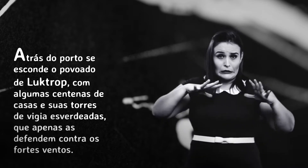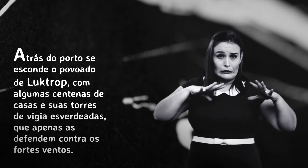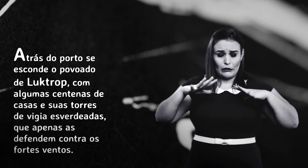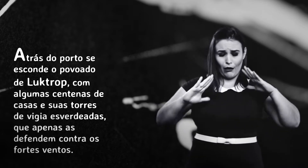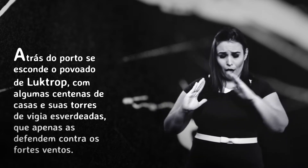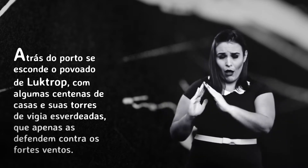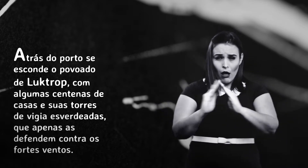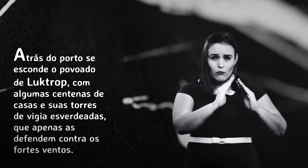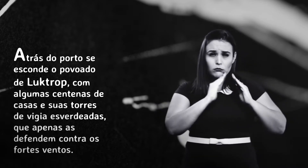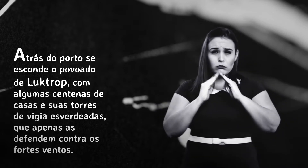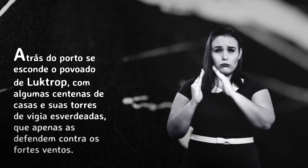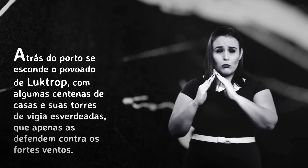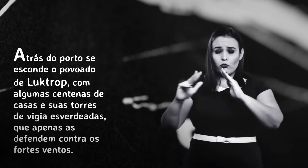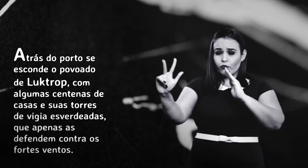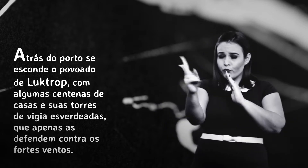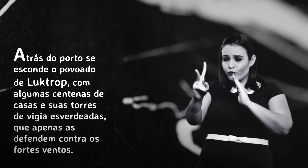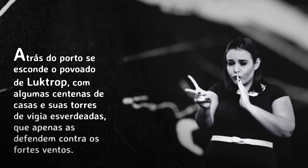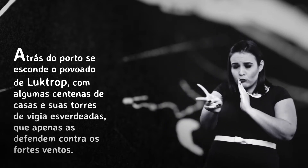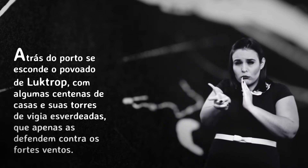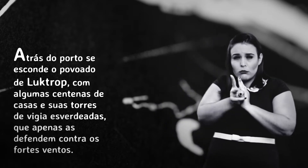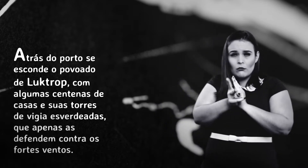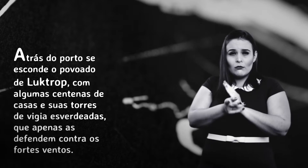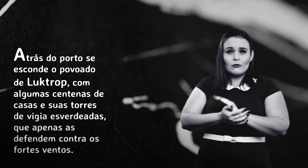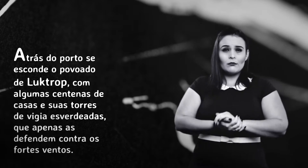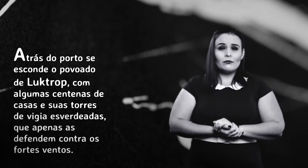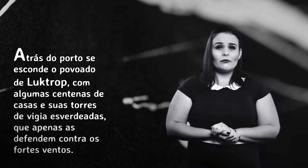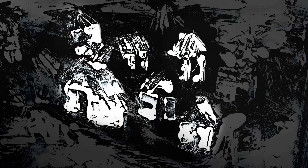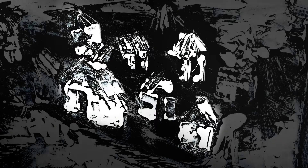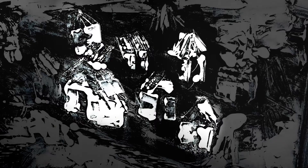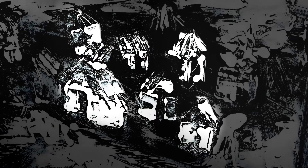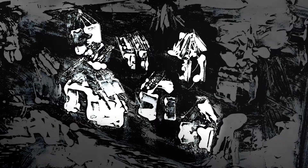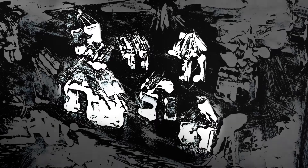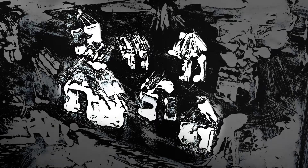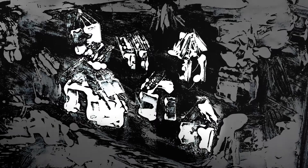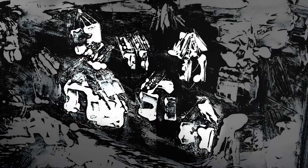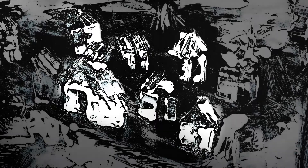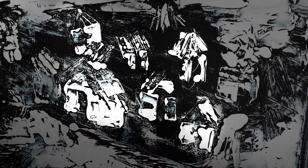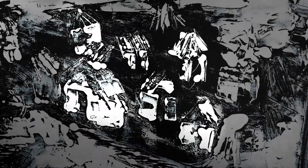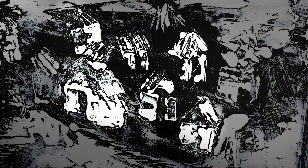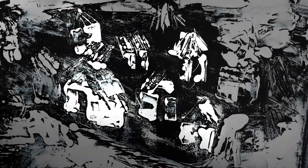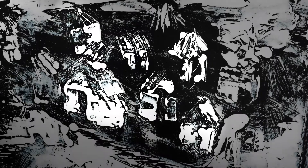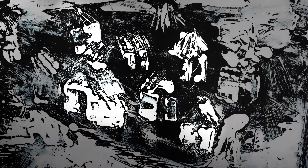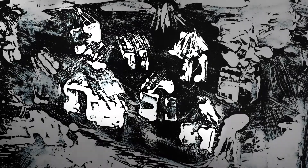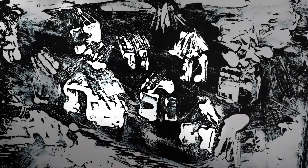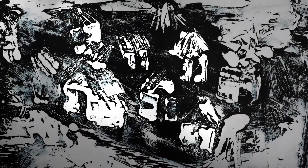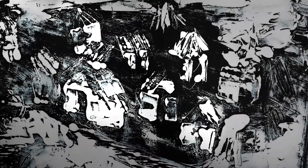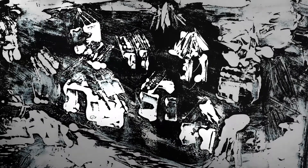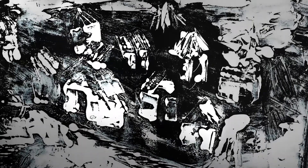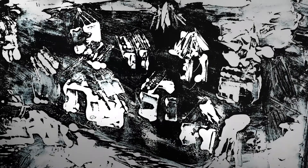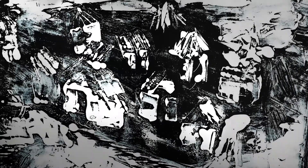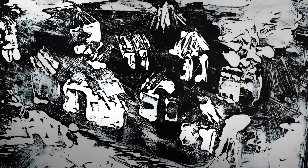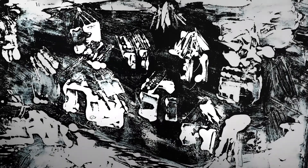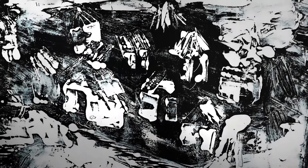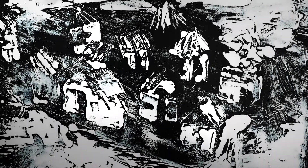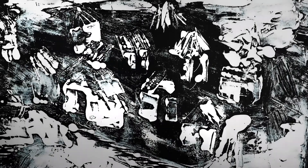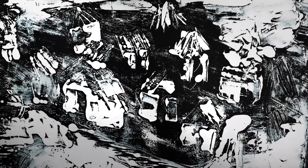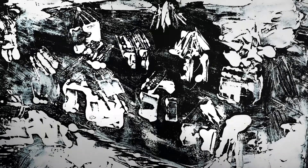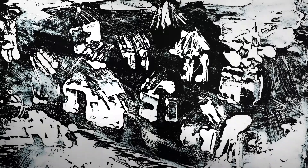as defendem contra os fortes ventos. Grossas camadas de tinta branca revelam o povoado de